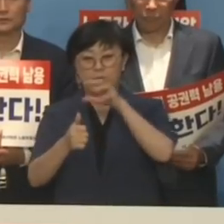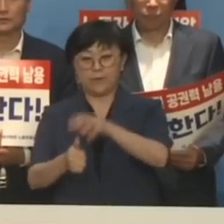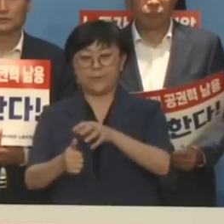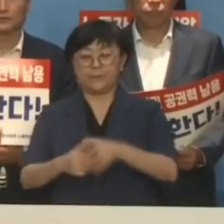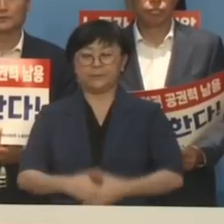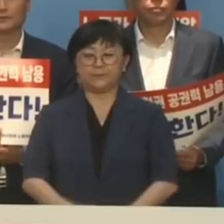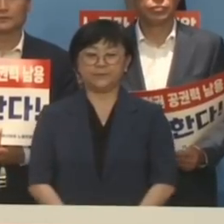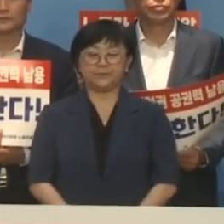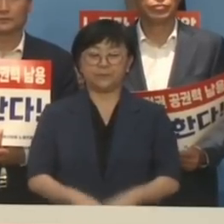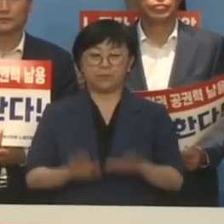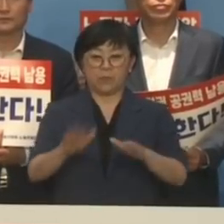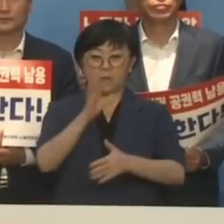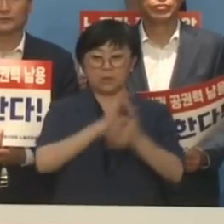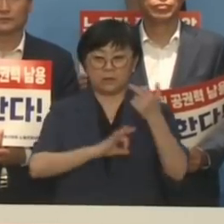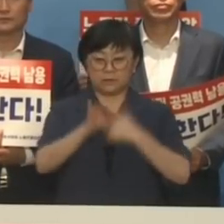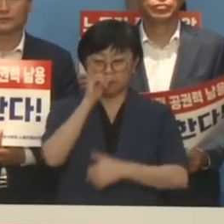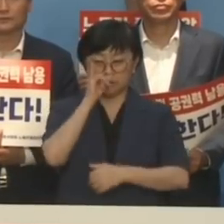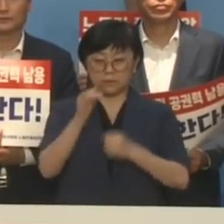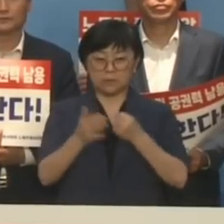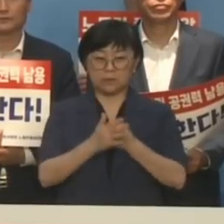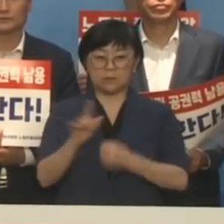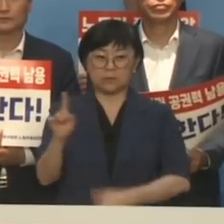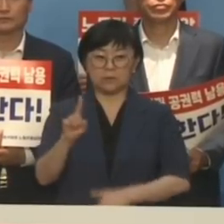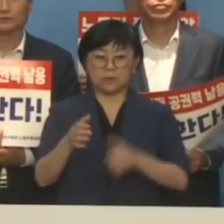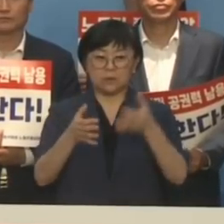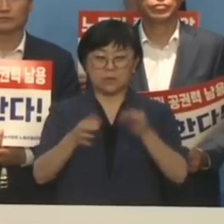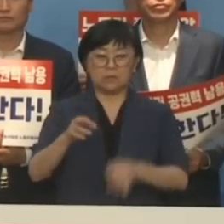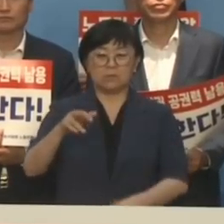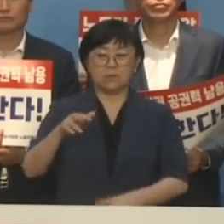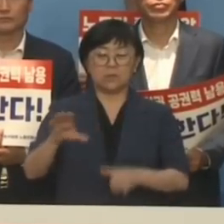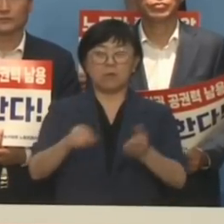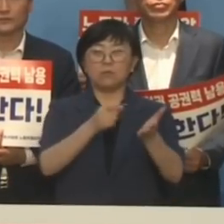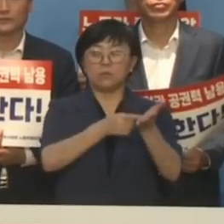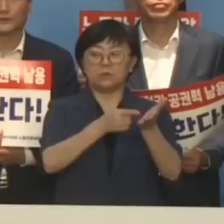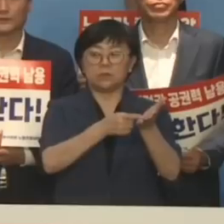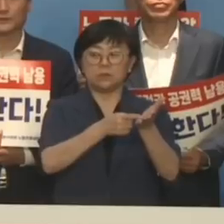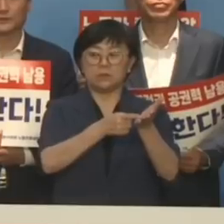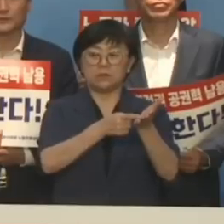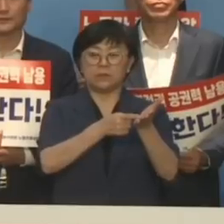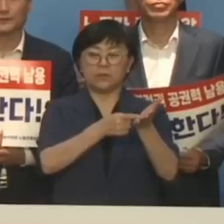위협입니까? 오늘 아침에 있었던 김준영 사무처장의